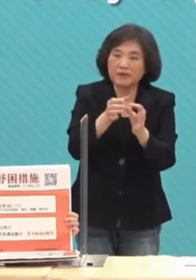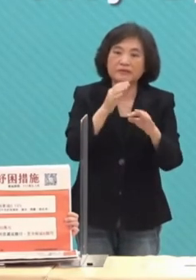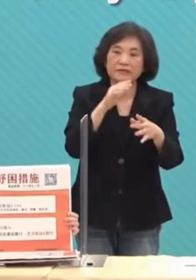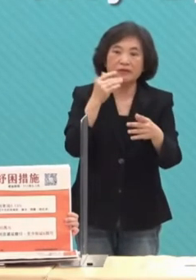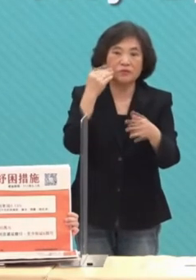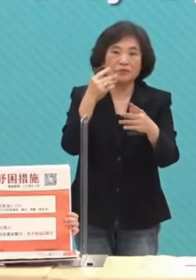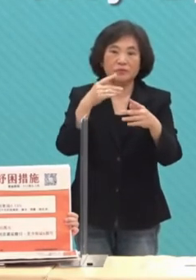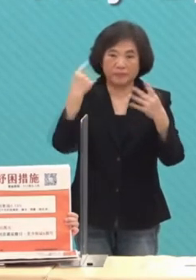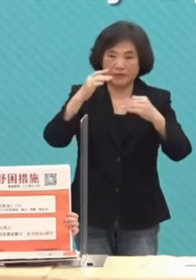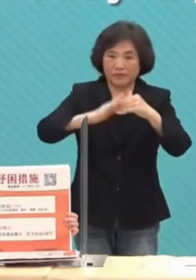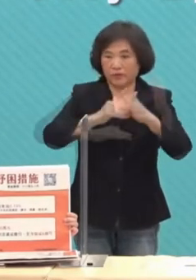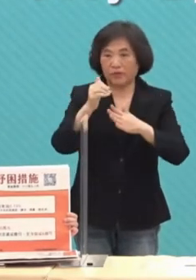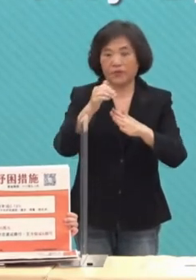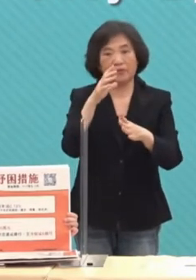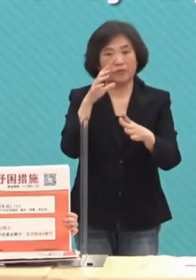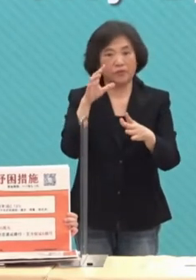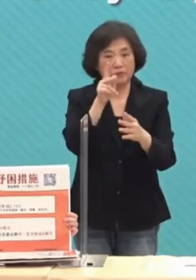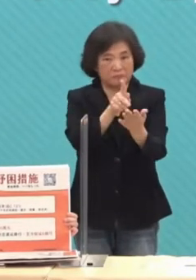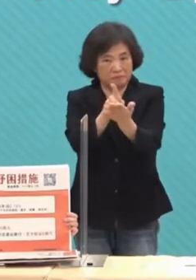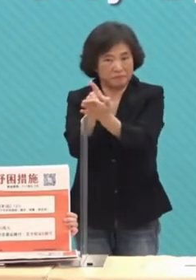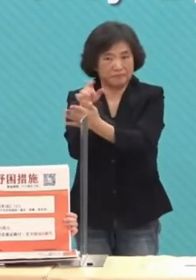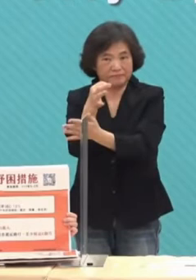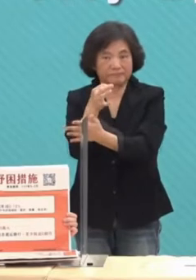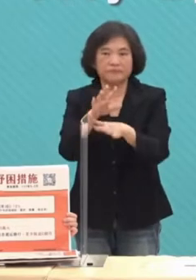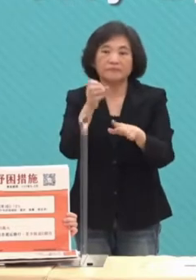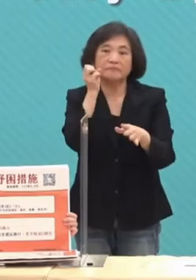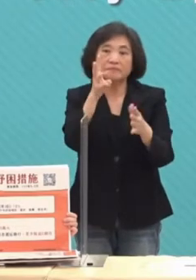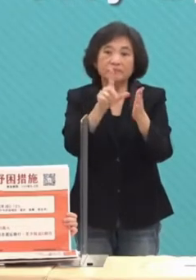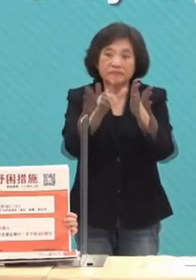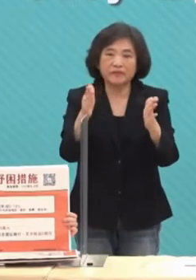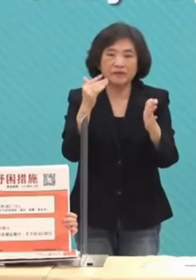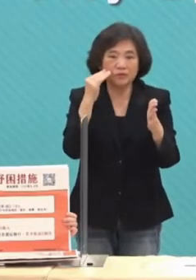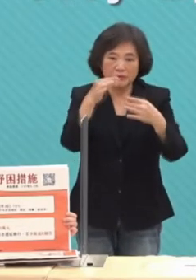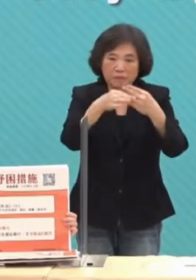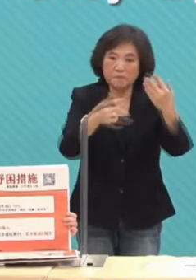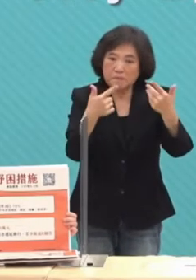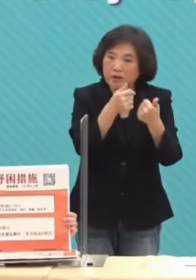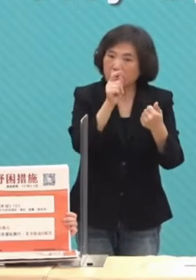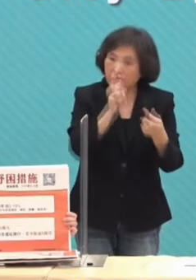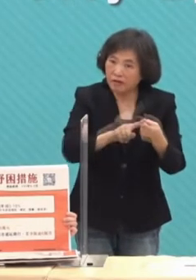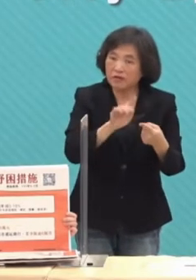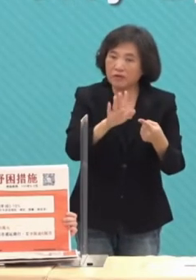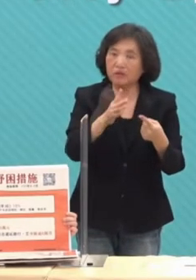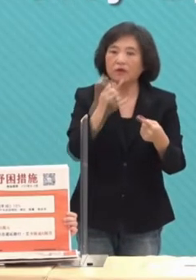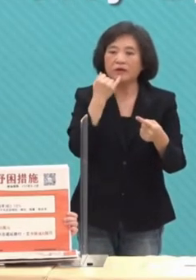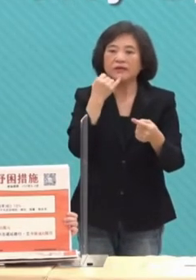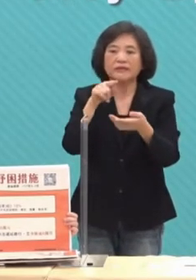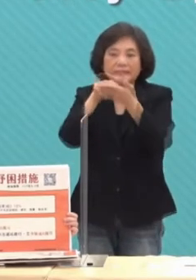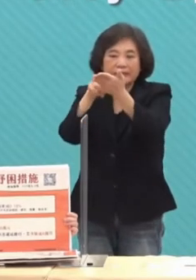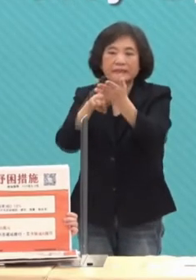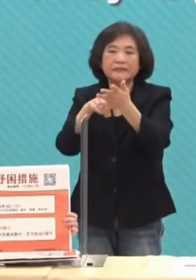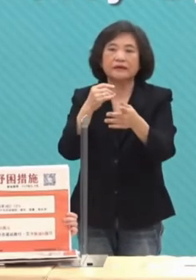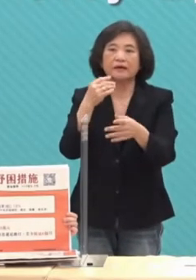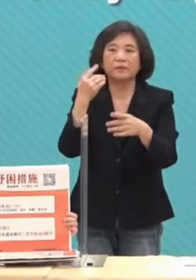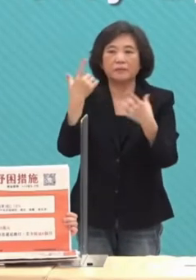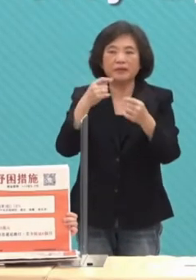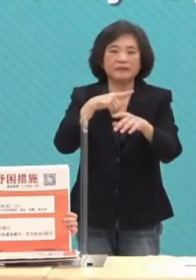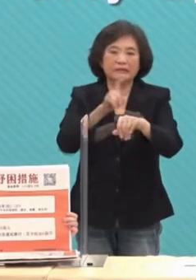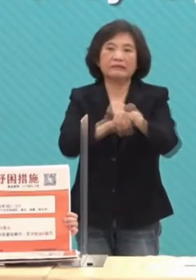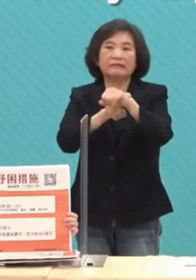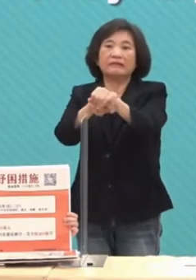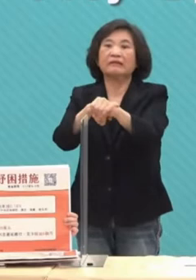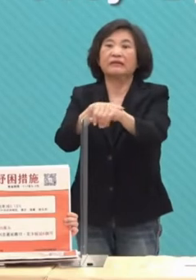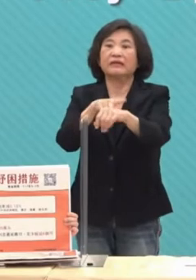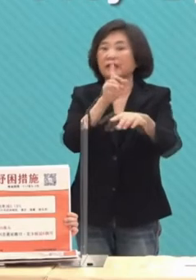处有做直接的，那在这3个月的话，如果你符合一定条件，也可以来跟动植处申请，月利率可以